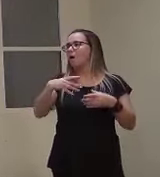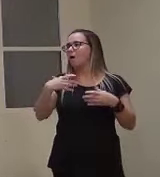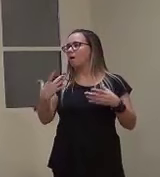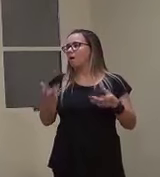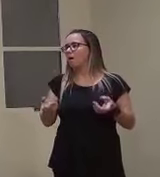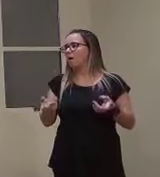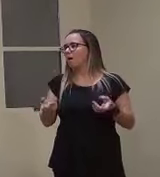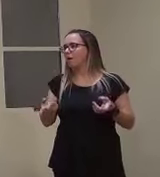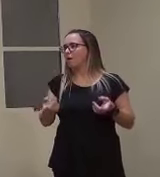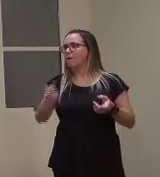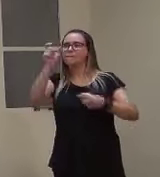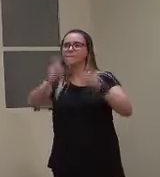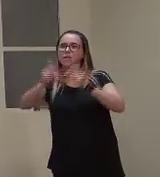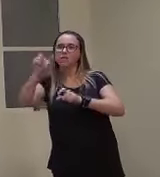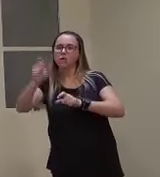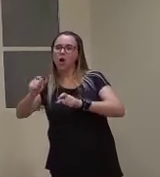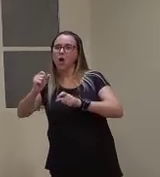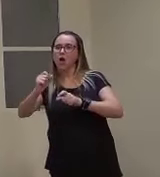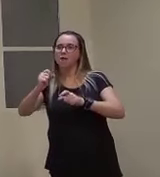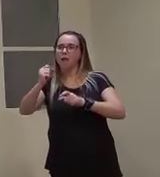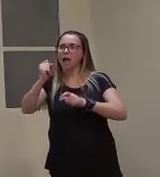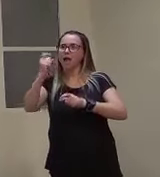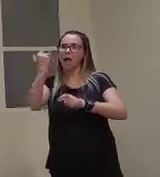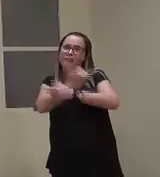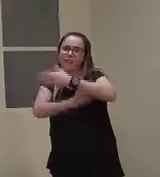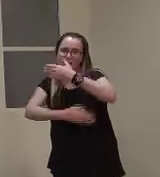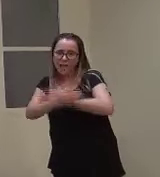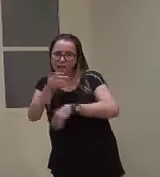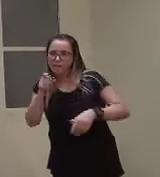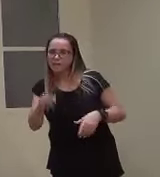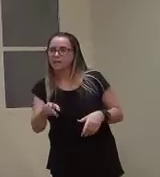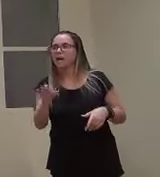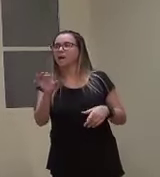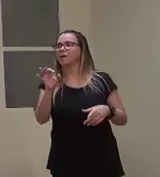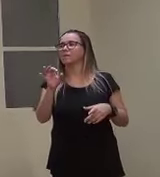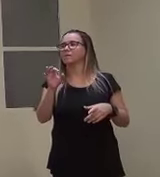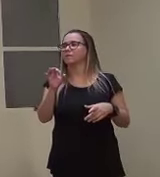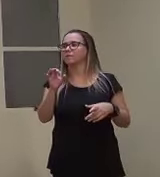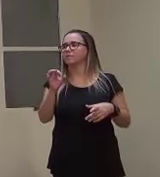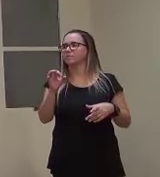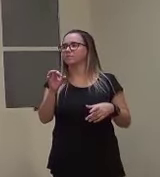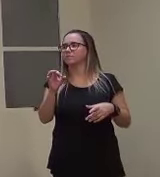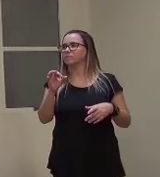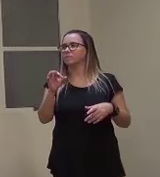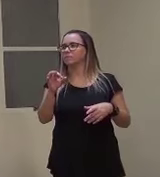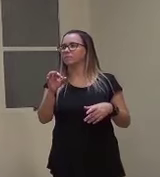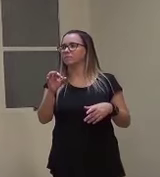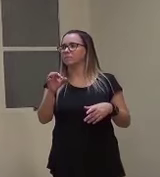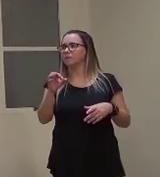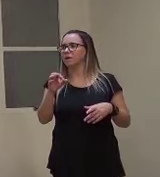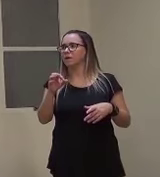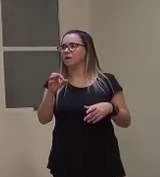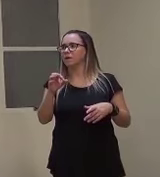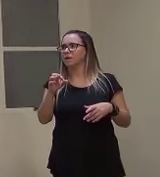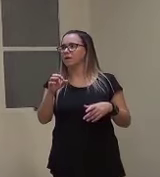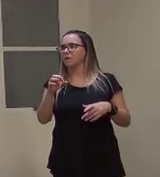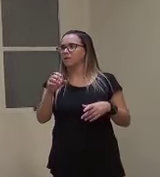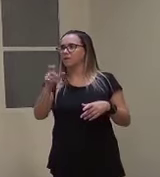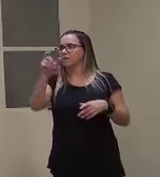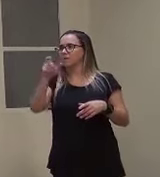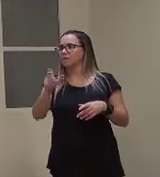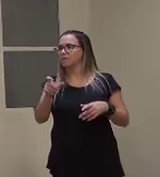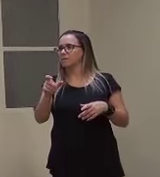las personas con discapacidades lo que tiene por fuera